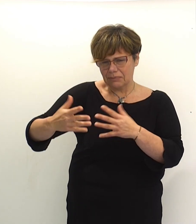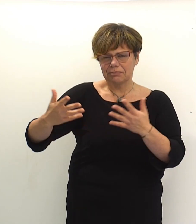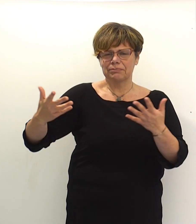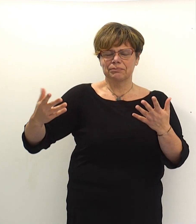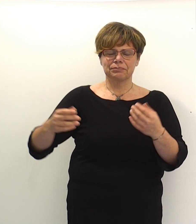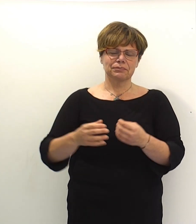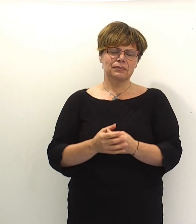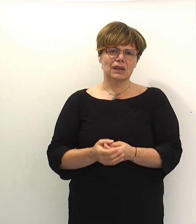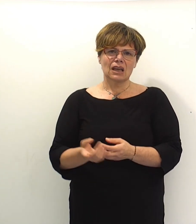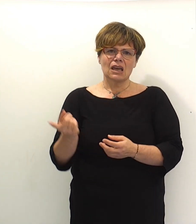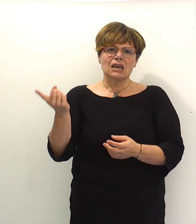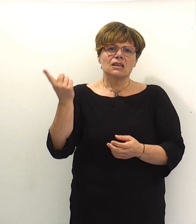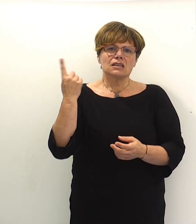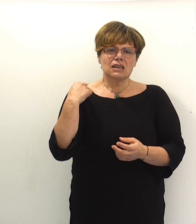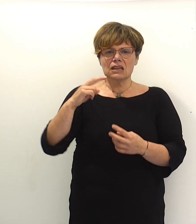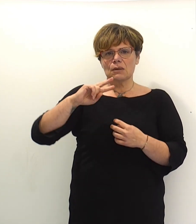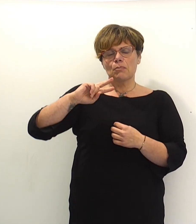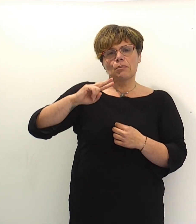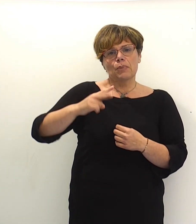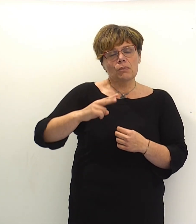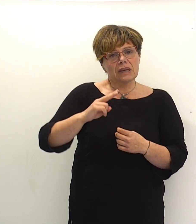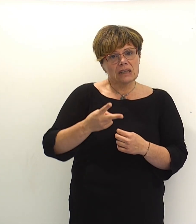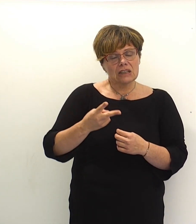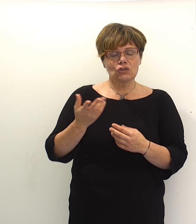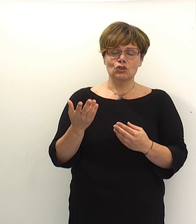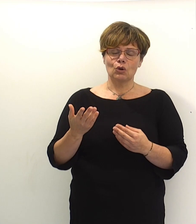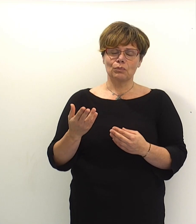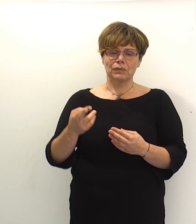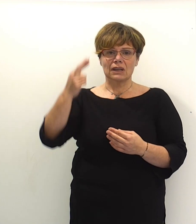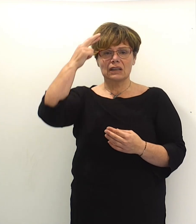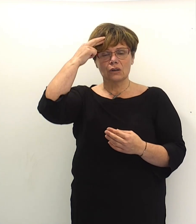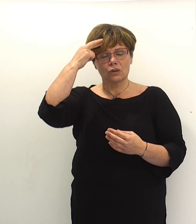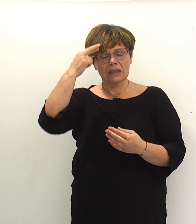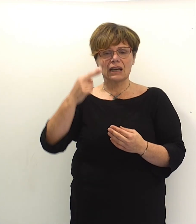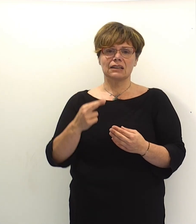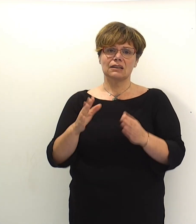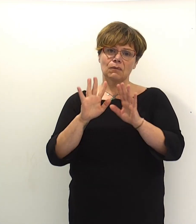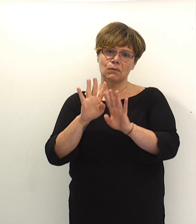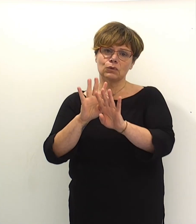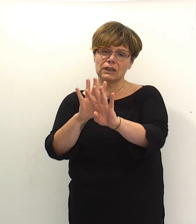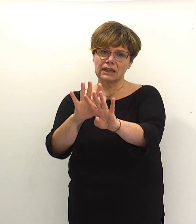Ieri pomeriggio sono stati celebrati i funerali.